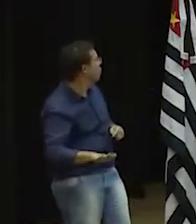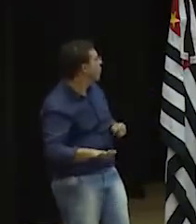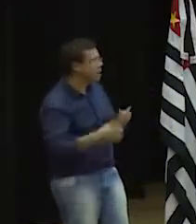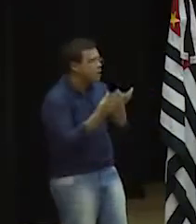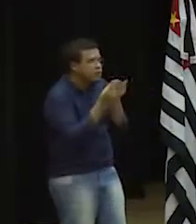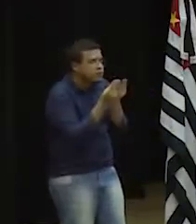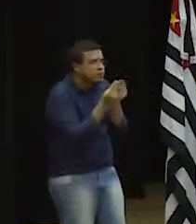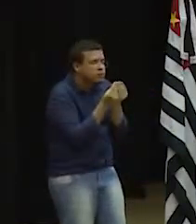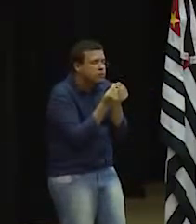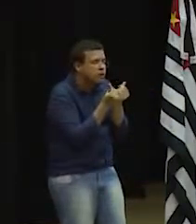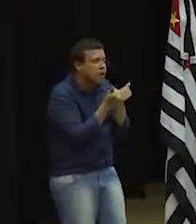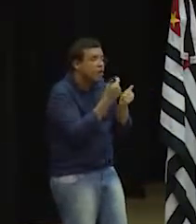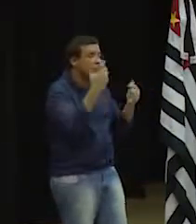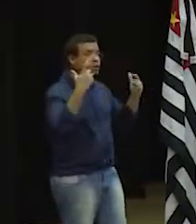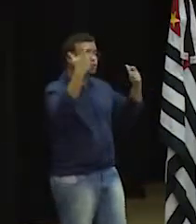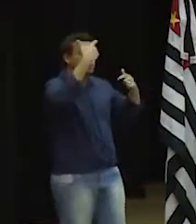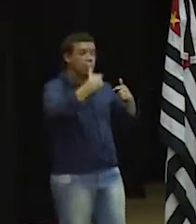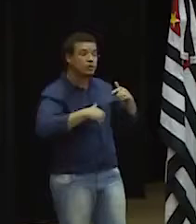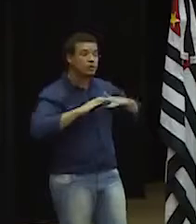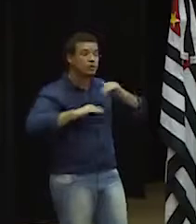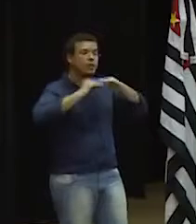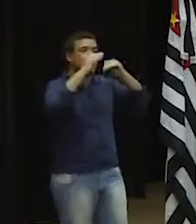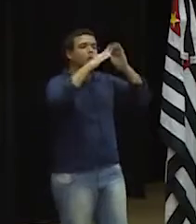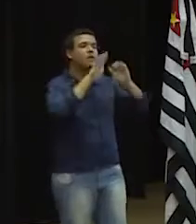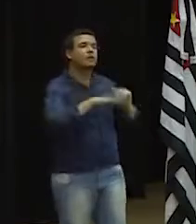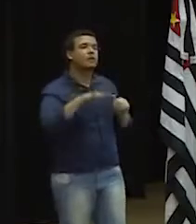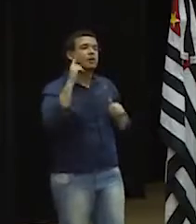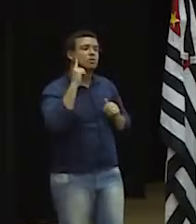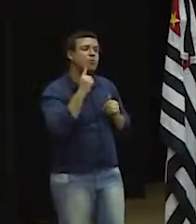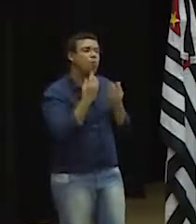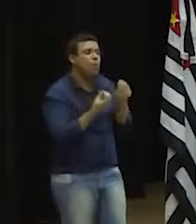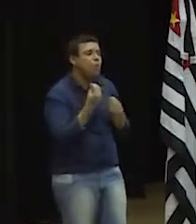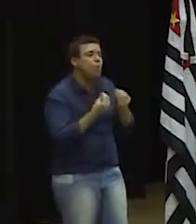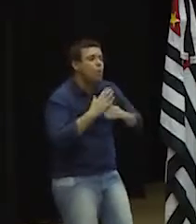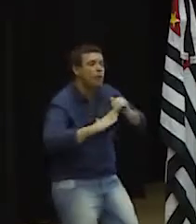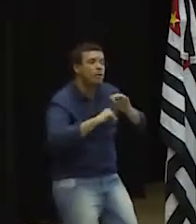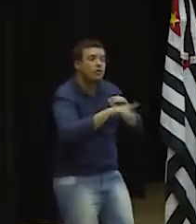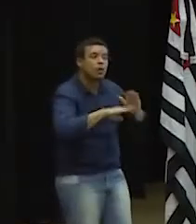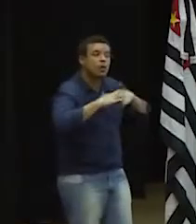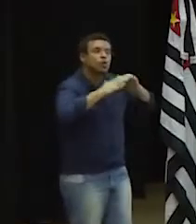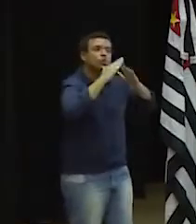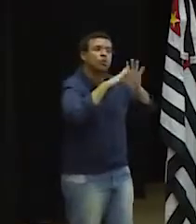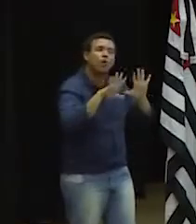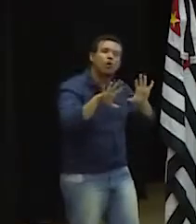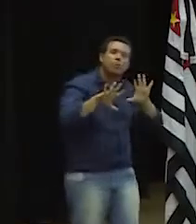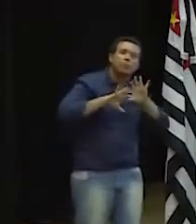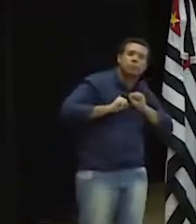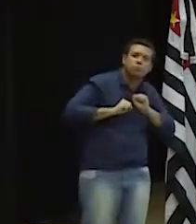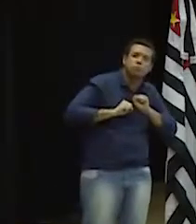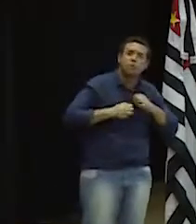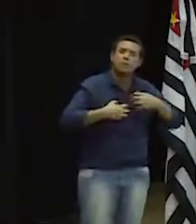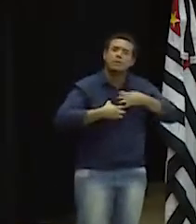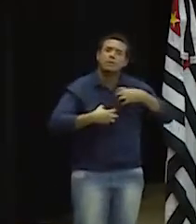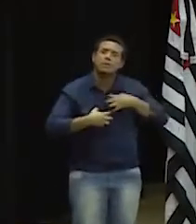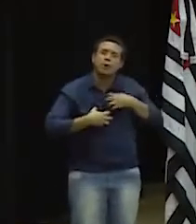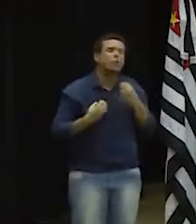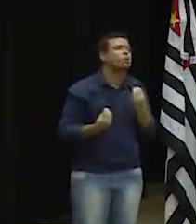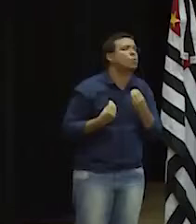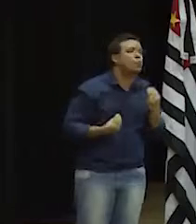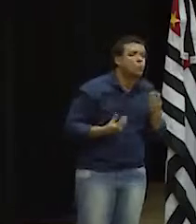de que forma a literatura infantil atua sobre os aspectos subjetivos das crianças